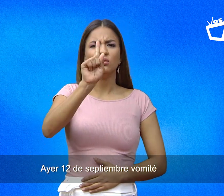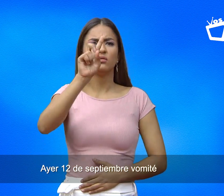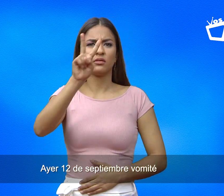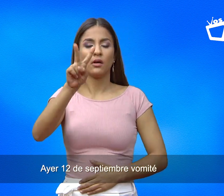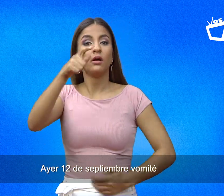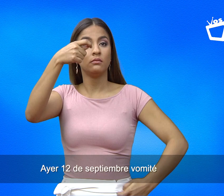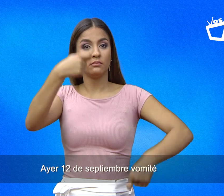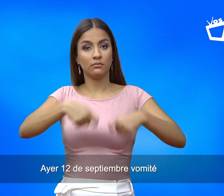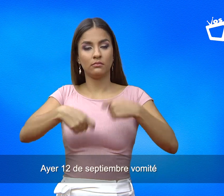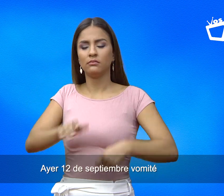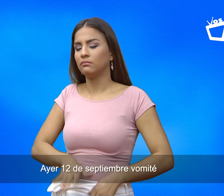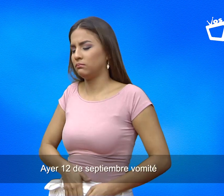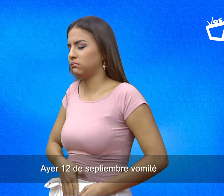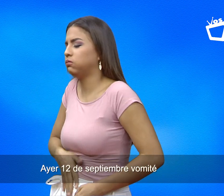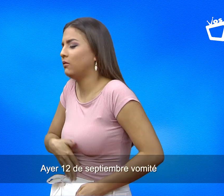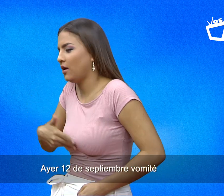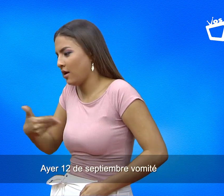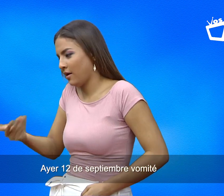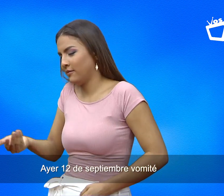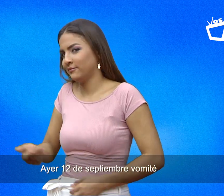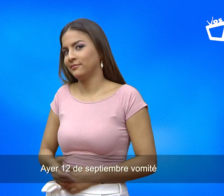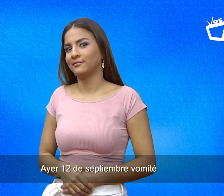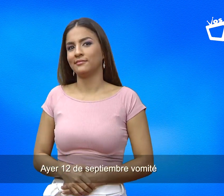ayer 12 de septiembre vomité